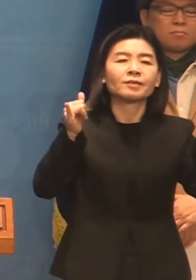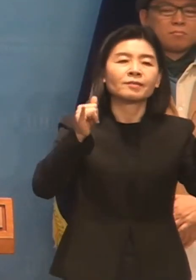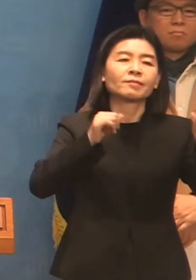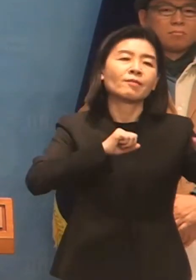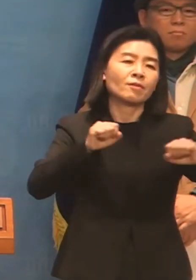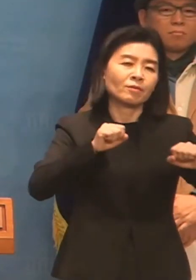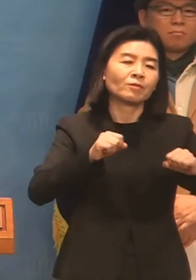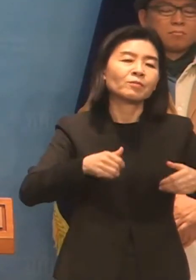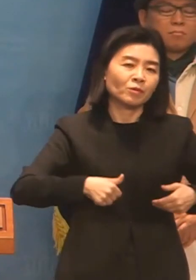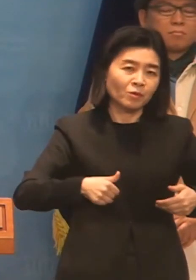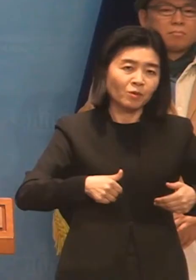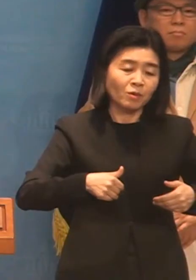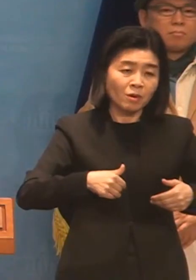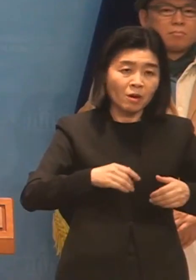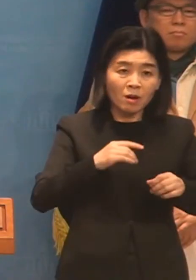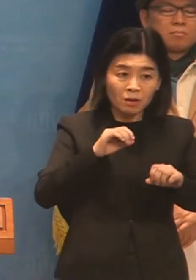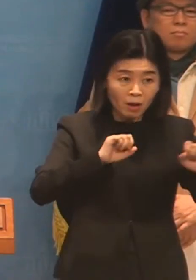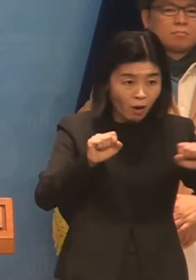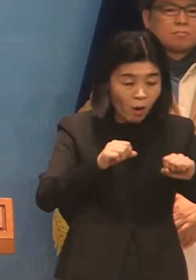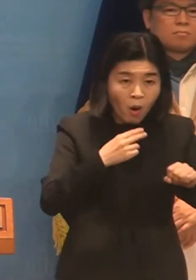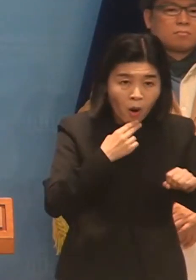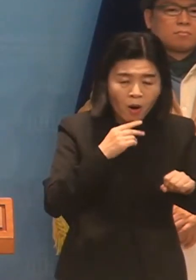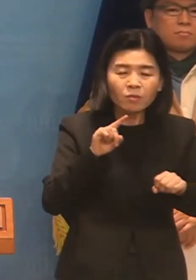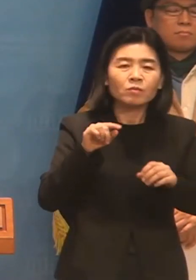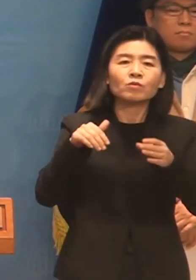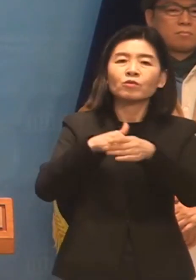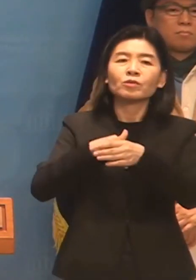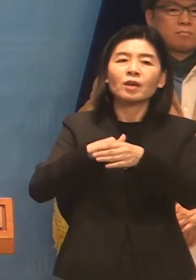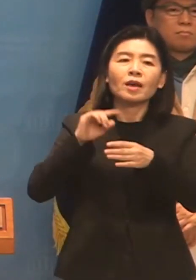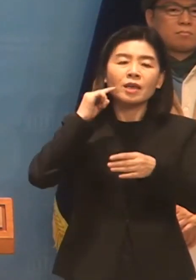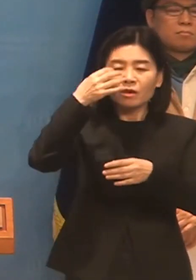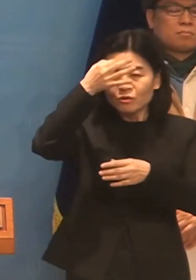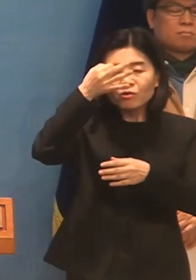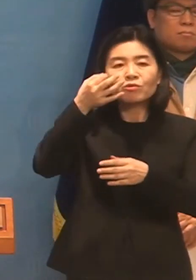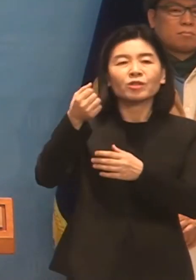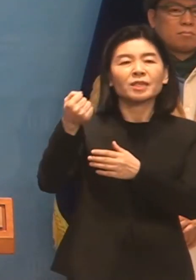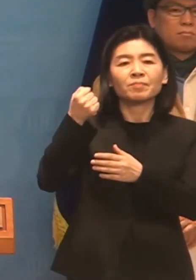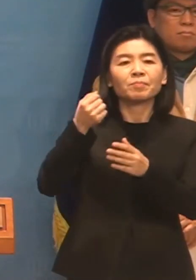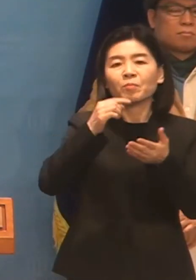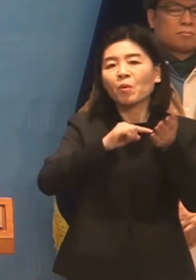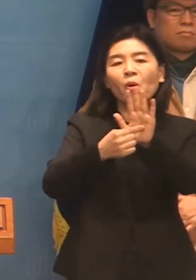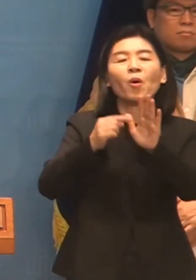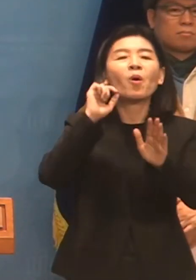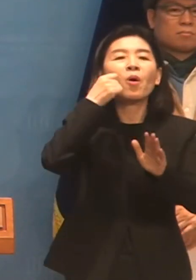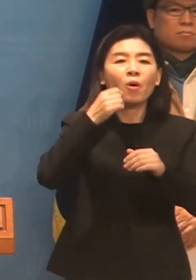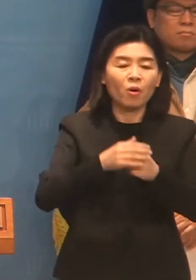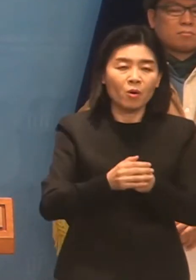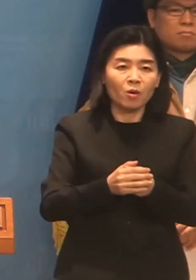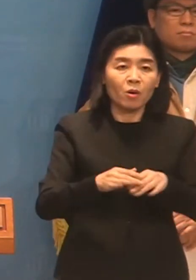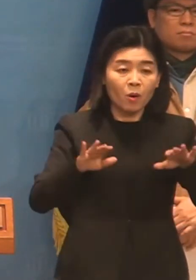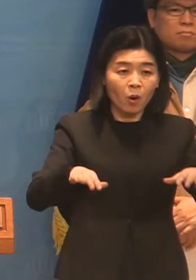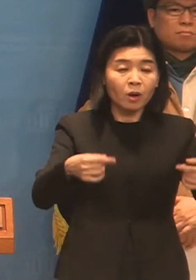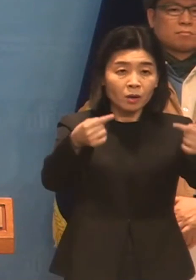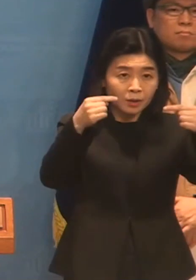또 K컬처의 진흥도 없을 것이기 때문입니다. 그럼 오늘 참석해 주신